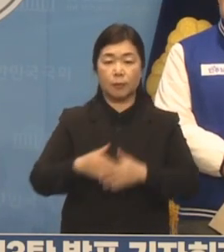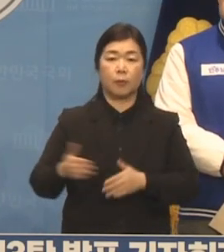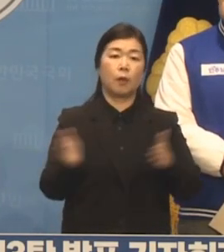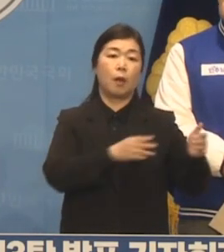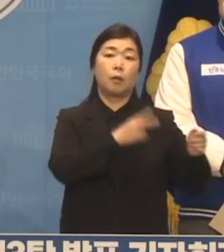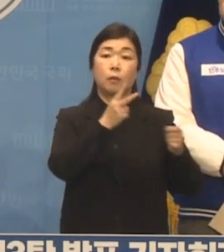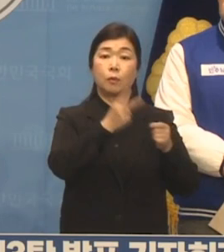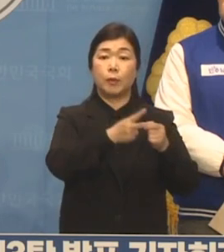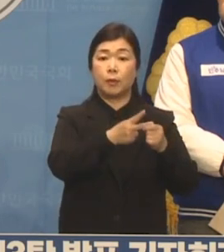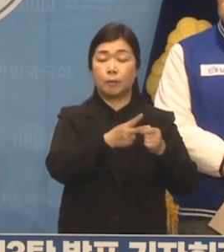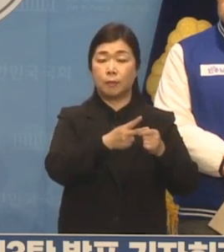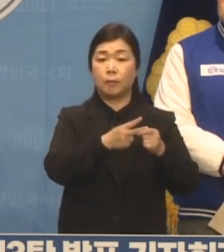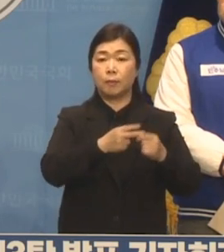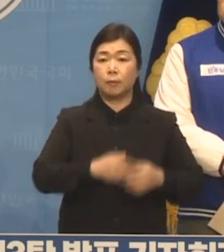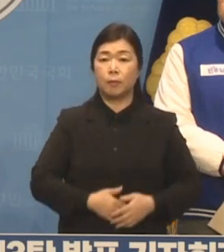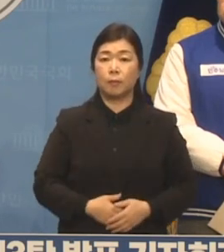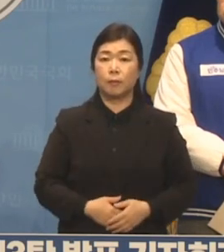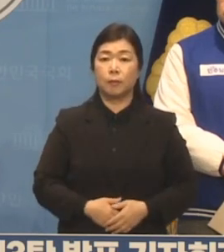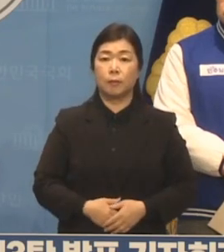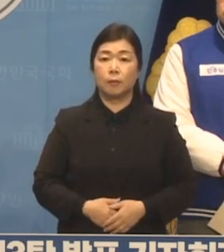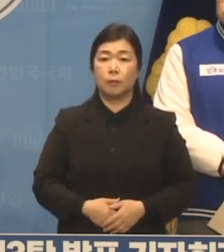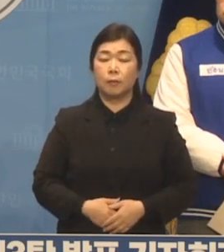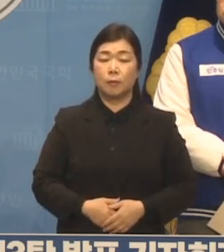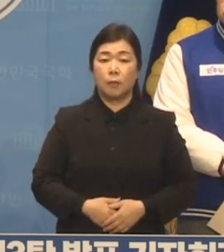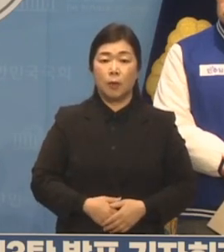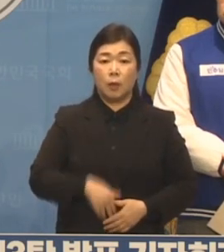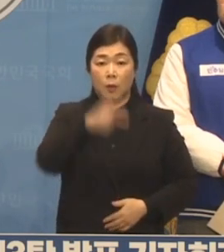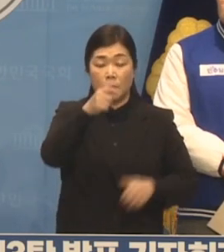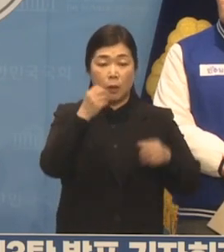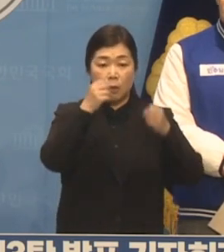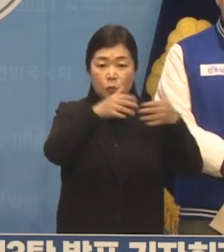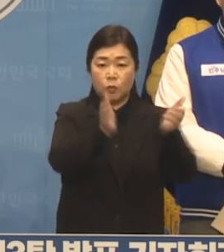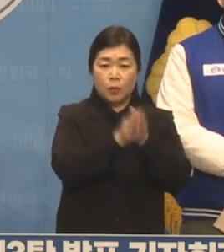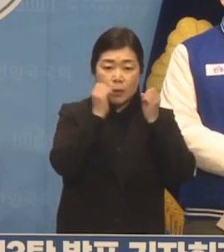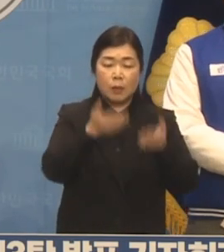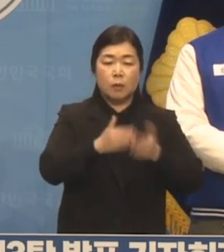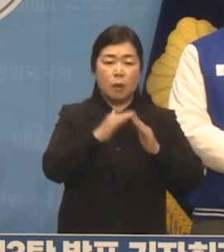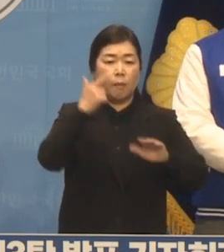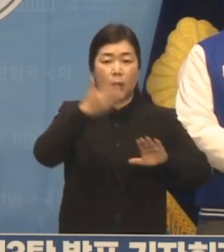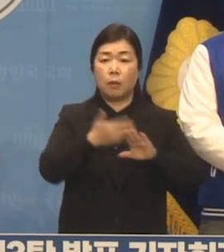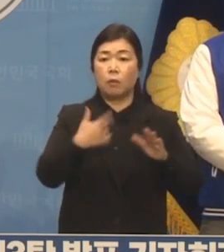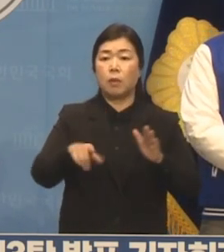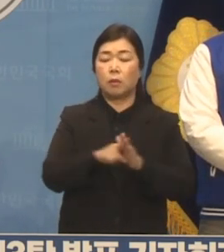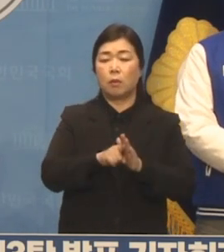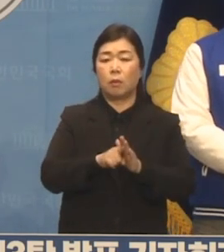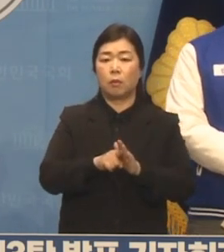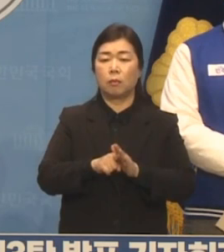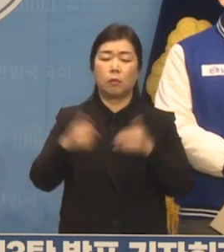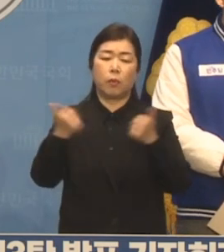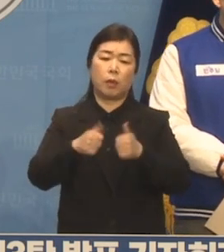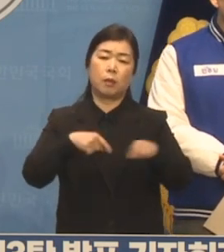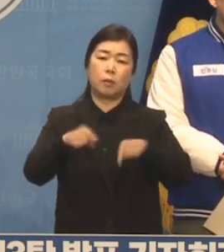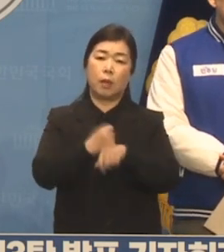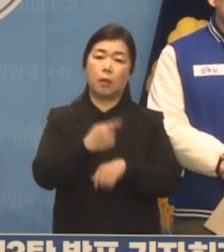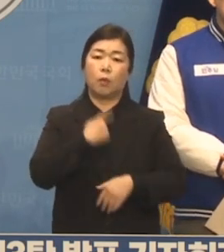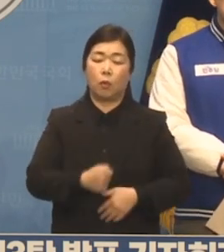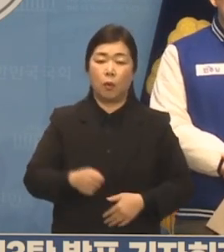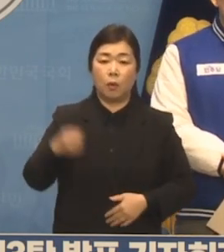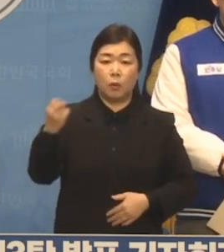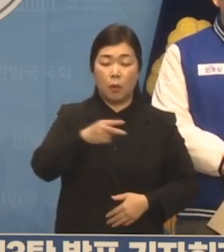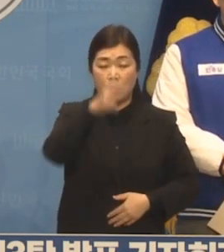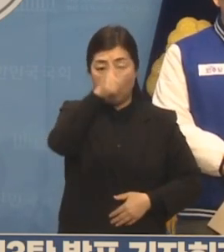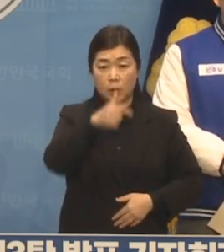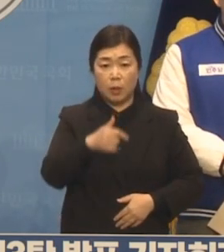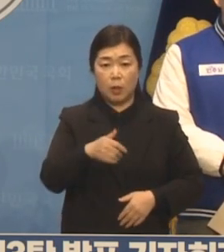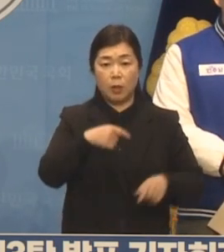두 번째 발언입니다. 두 번째는 경찰국 신설 반대를 위한 총경회의를 주도했고 경찰의